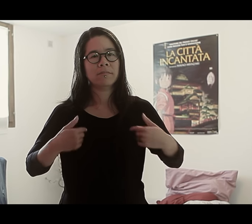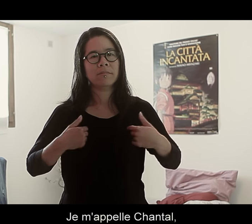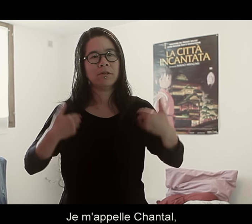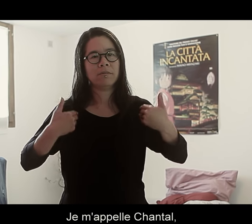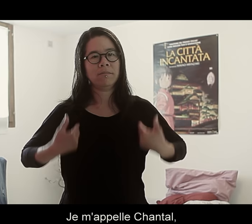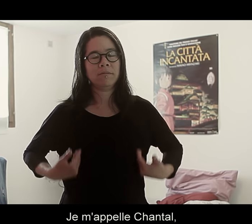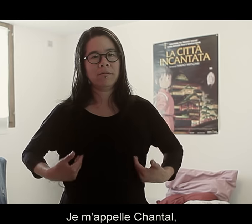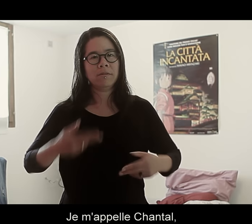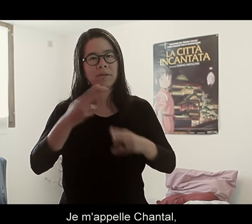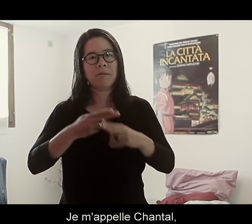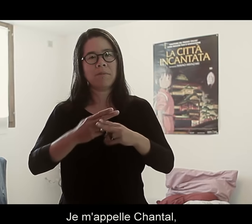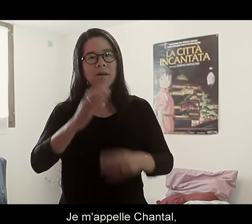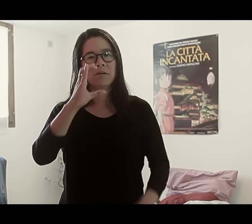Je m'appelle Chantal.